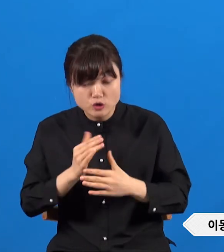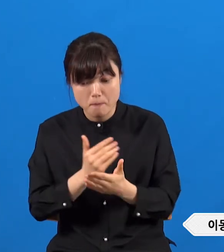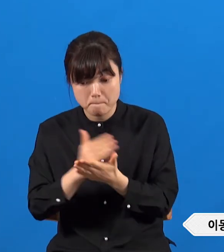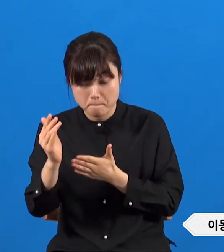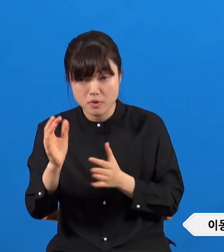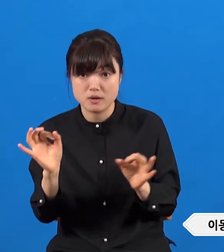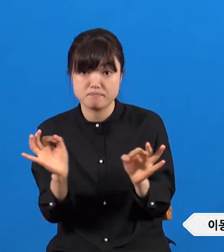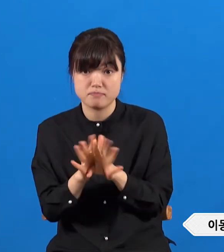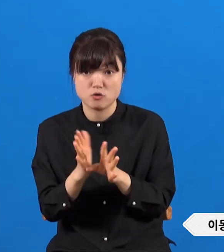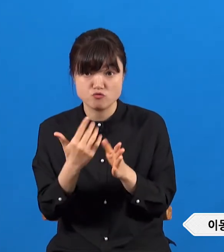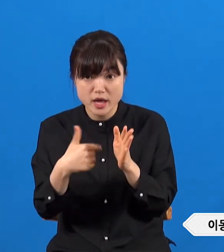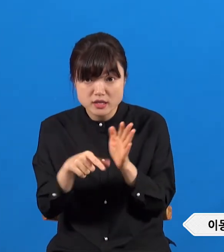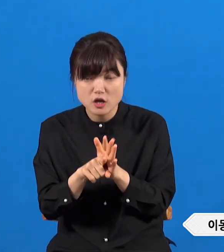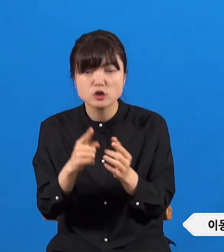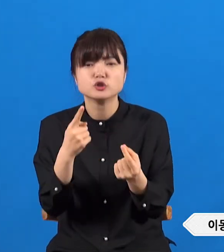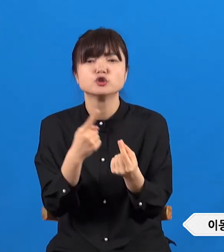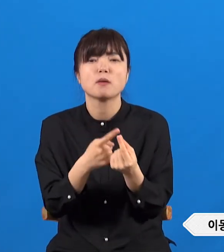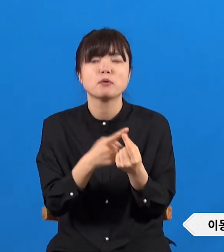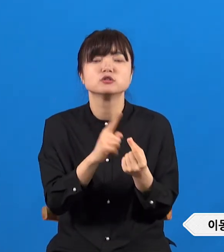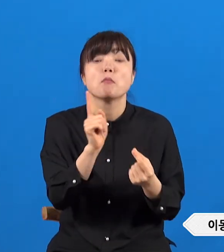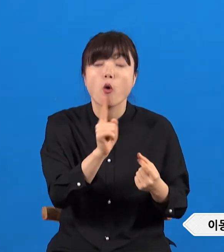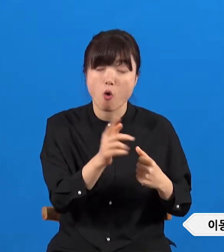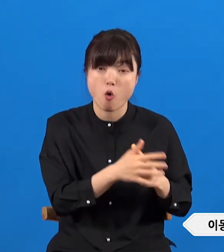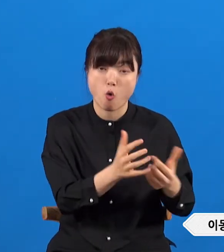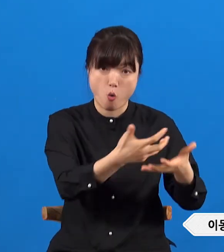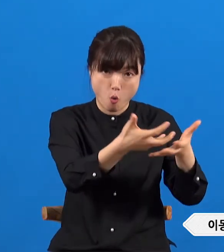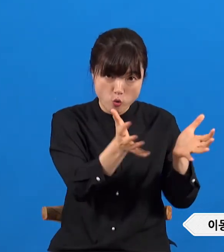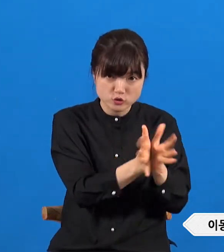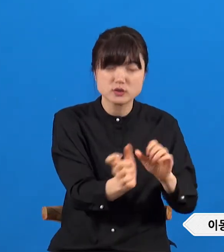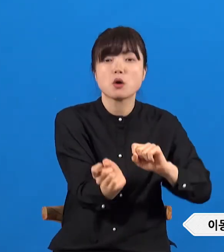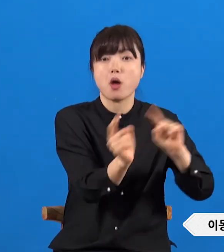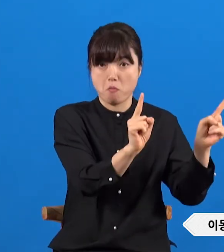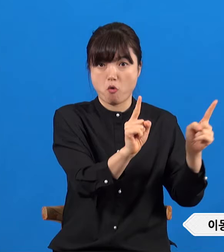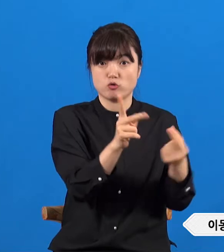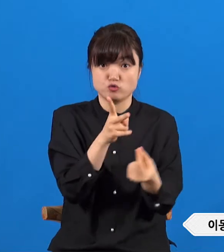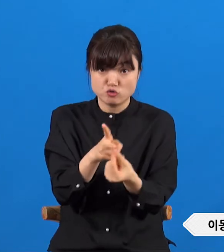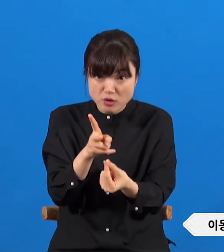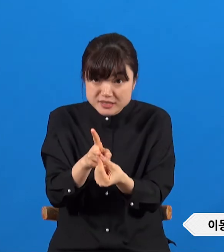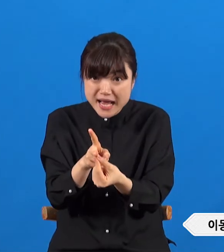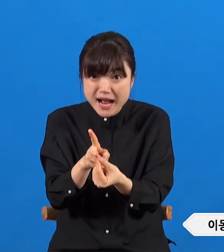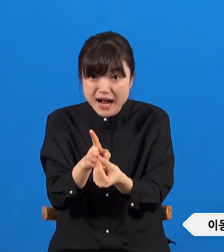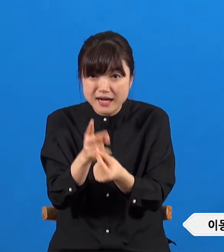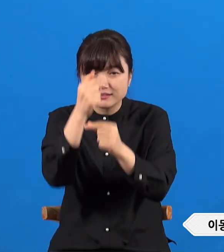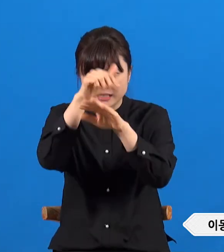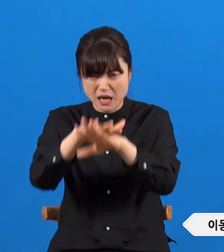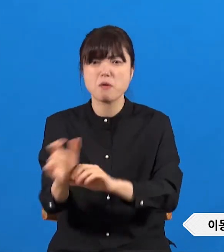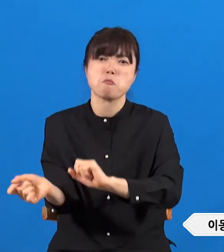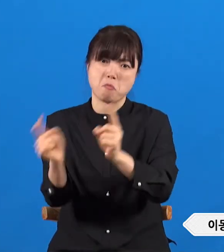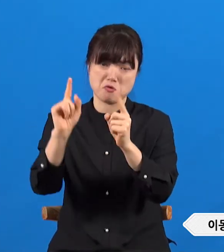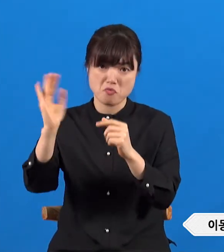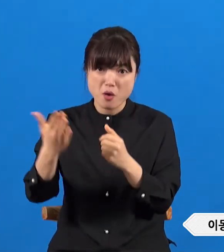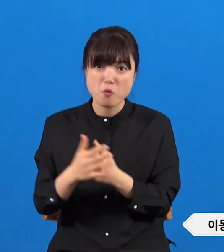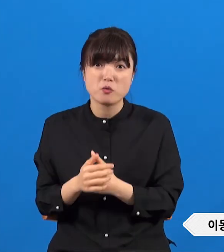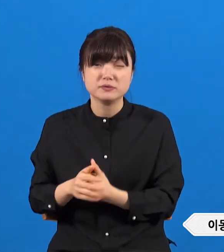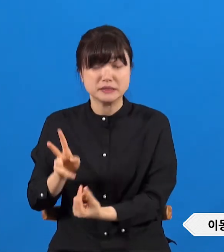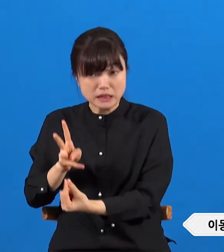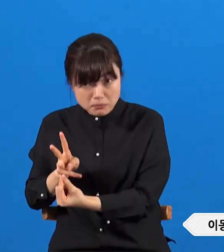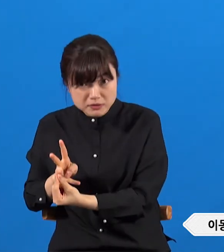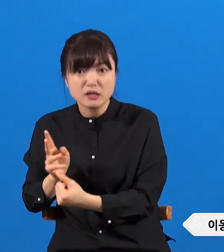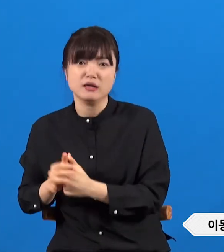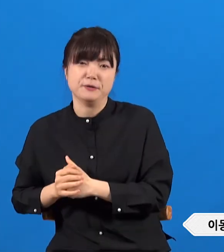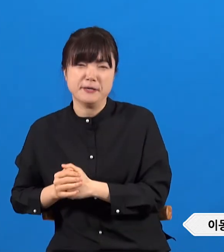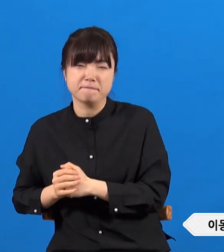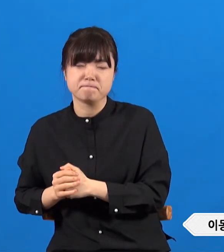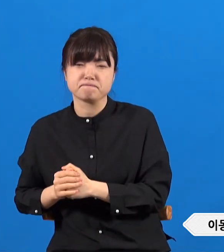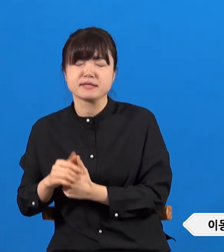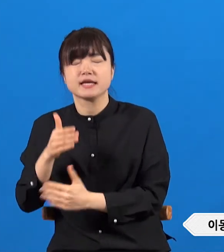위해서 회복돼야 할 세 가지. 첫 번째는 뭐라고 그랬어요? 공동체가 회복되고, 두 번째 예배가 회복되고, 세